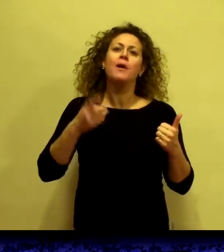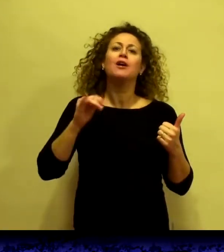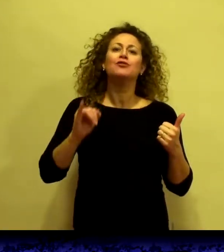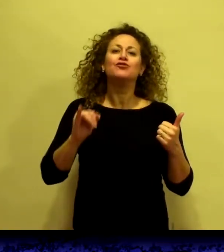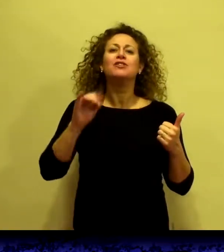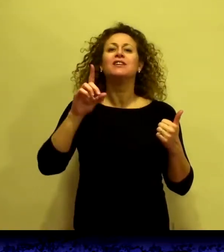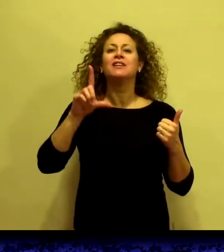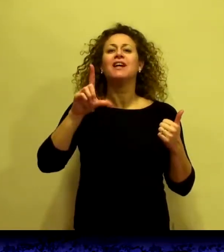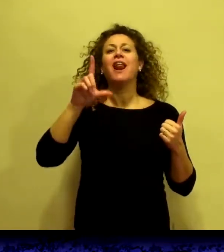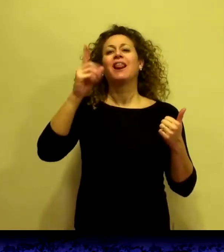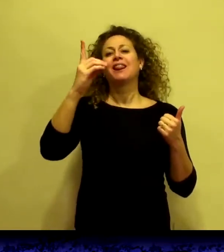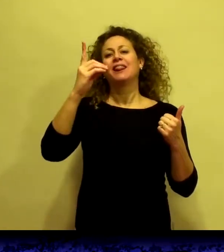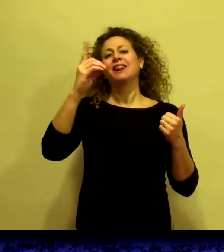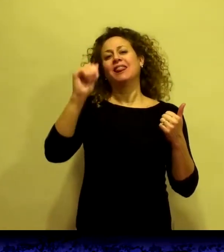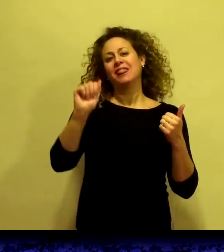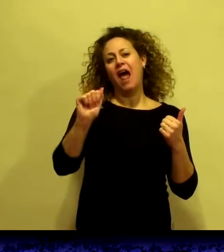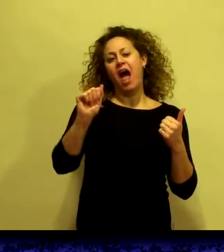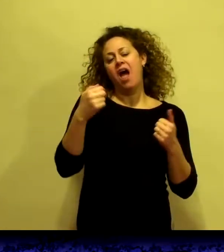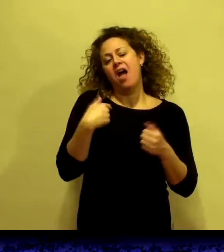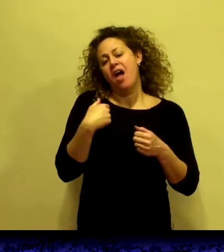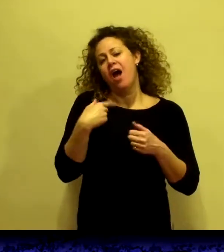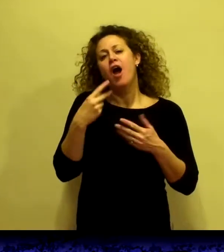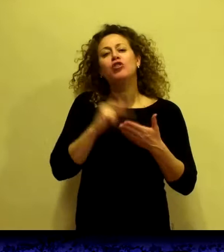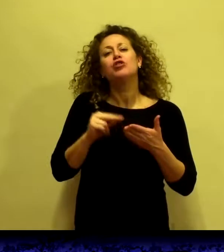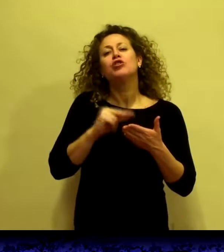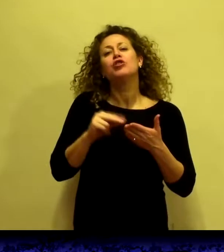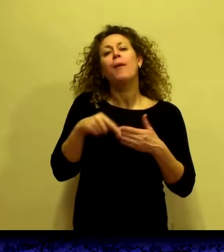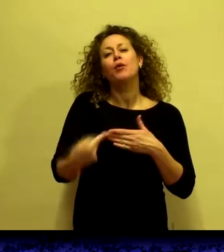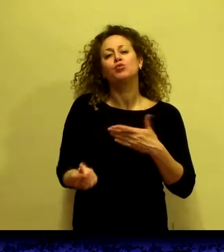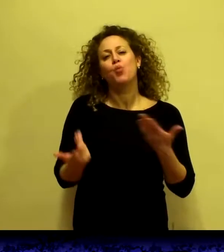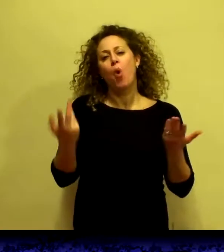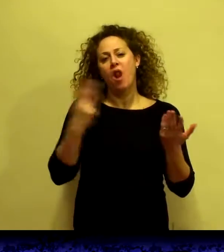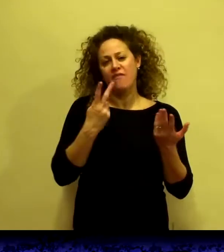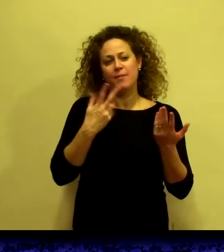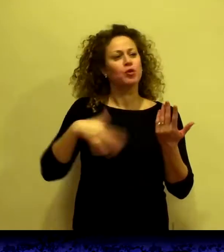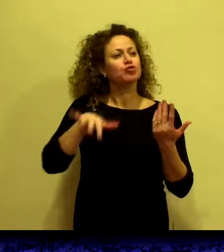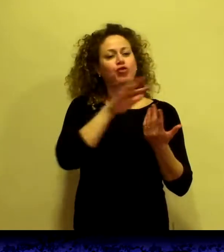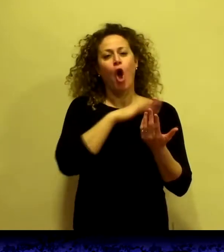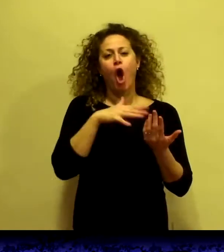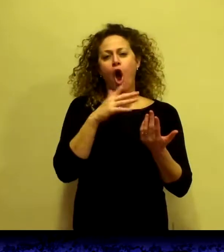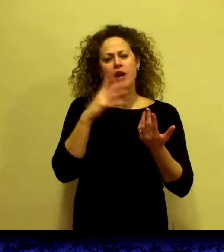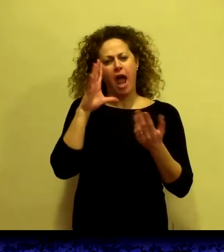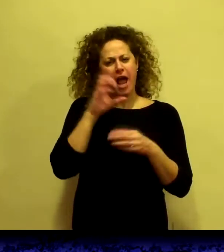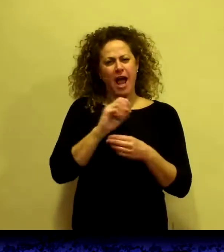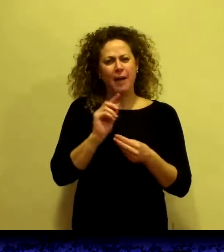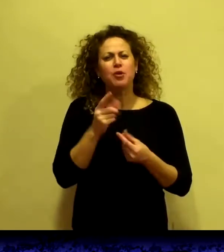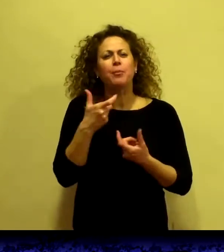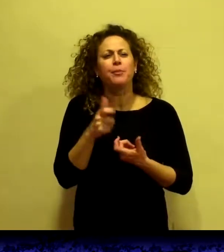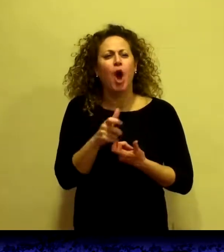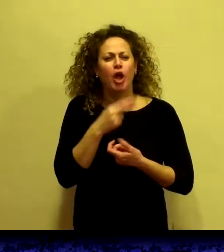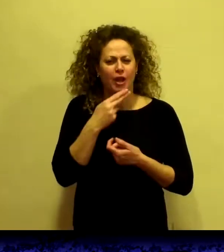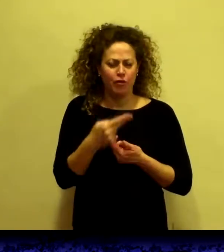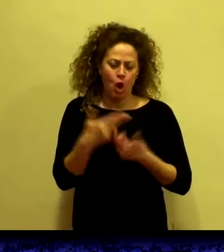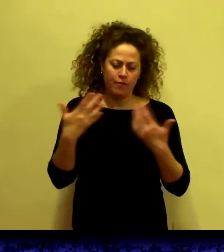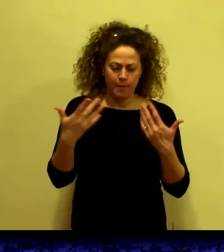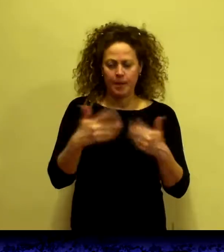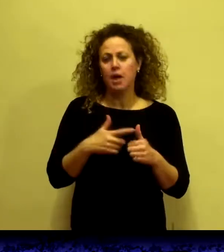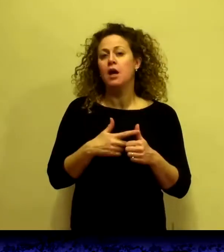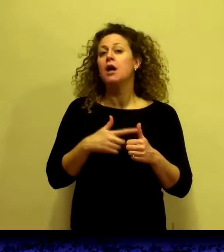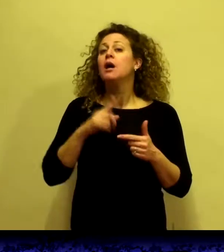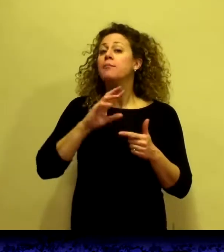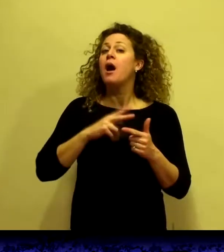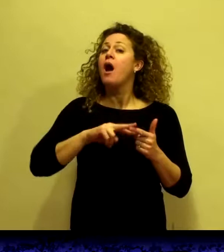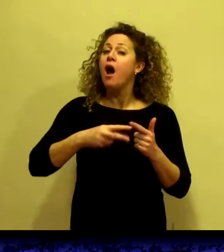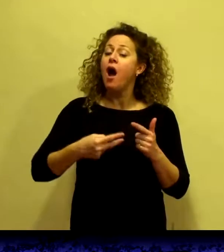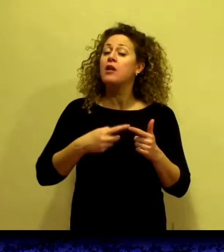più incomprensibile di tutti dopo scuola di zona. Però a parte quello, ma la prima caratteristica forse è quella